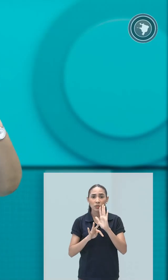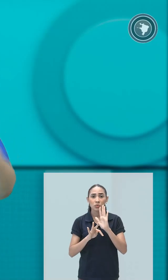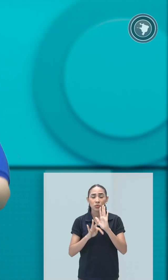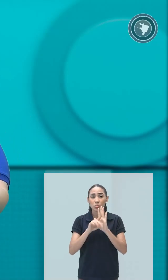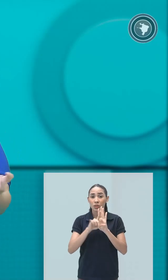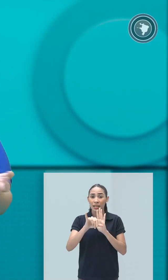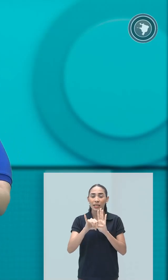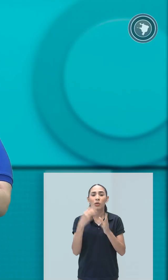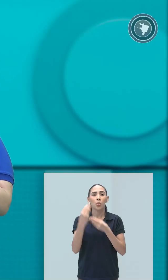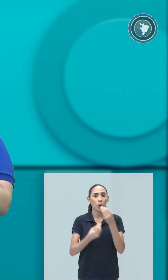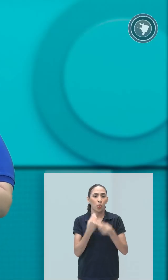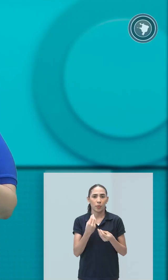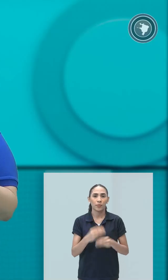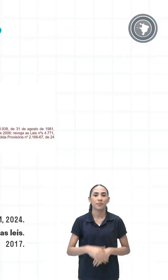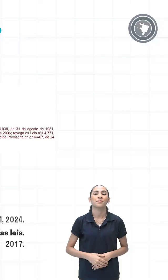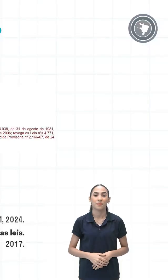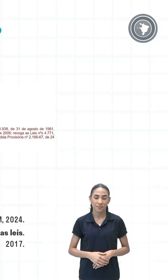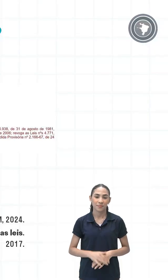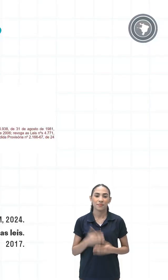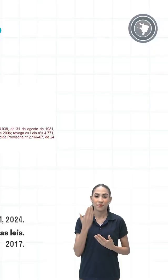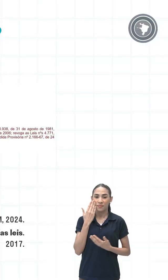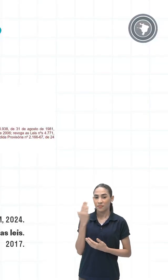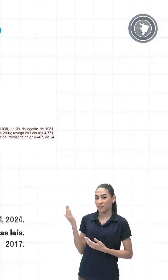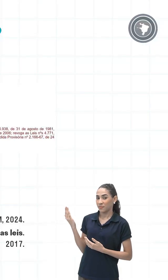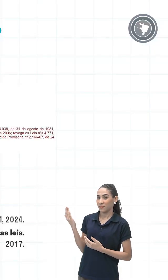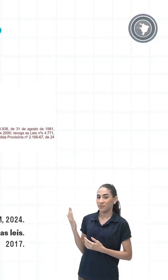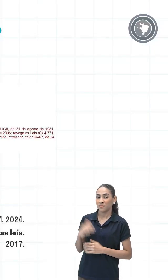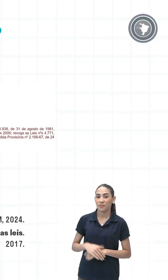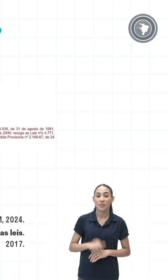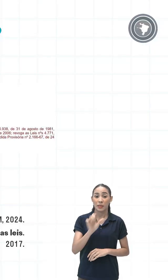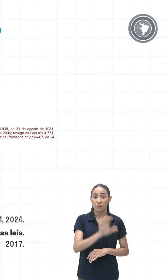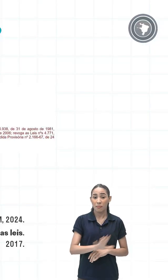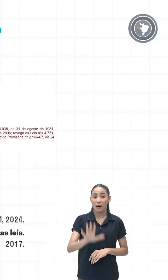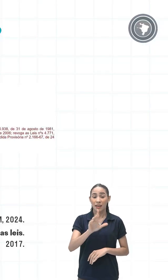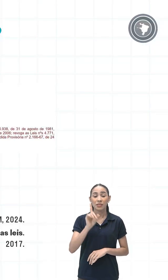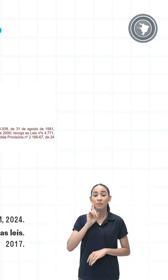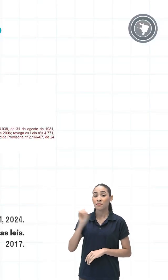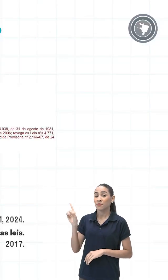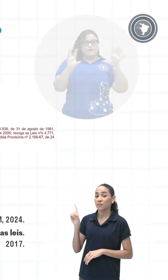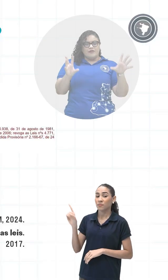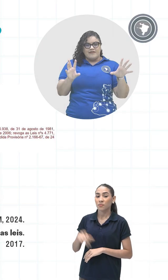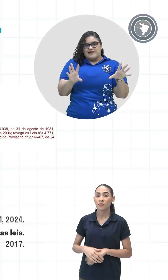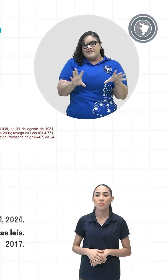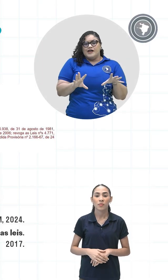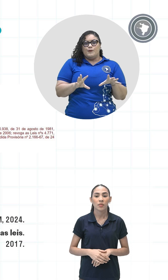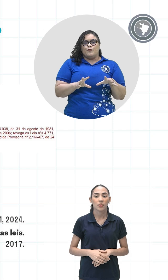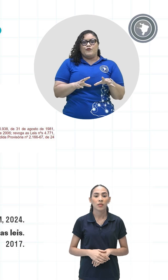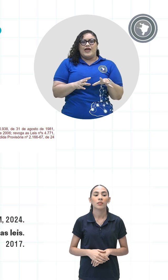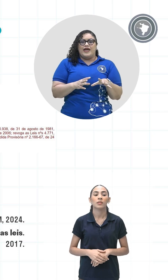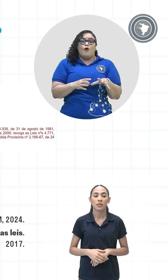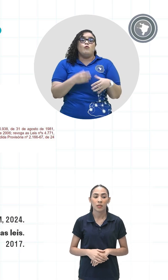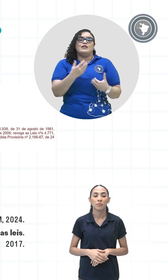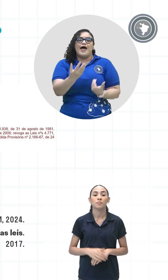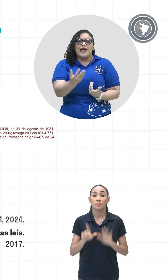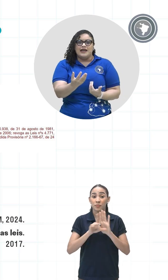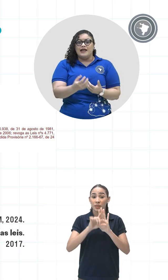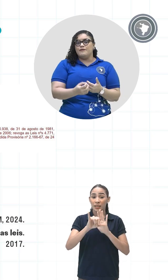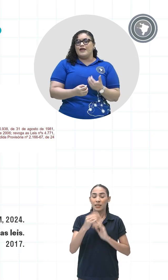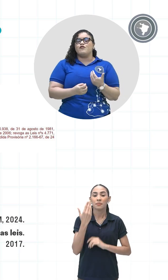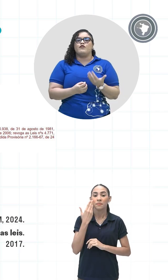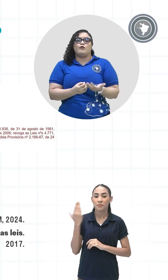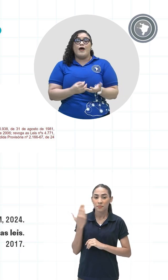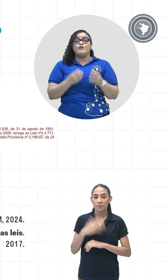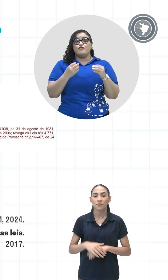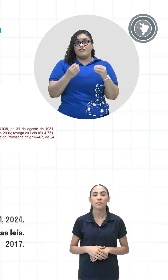texto que é uma lei? Vamos lá? Então, na nossa primeira imagem, nós temos aí. Quando nós acessamos online